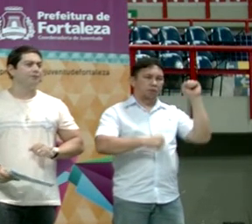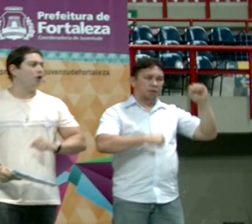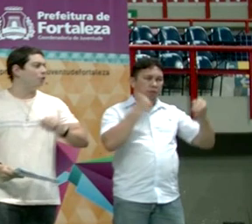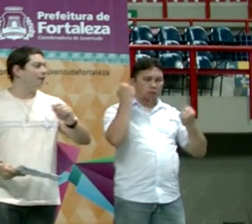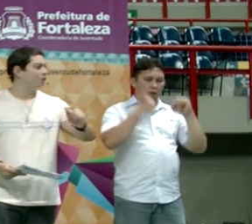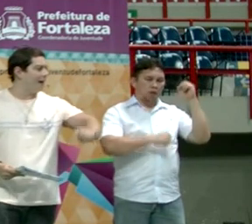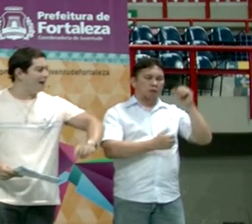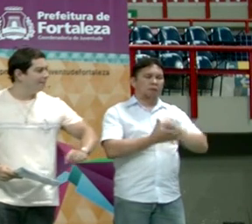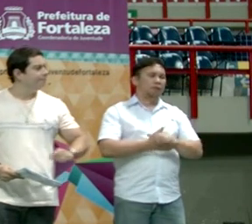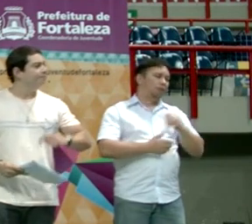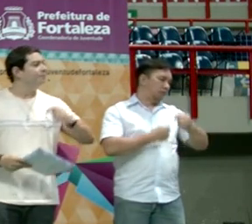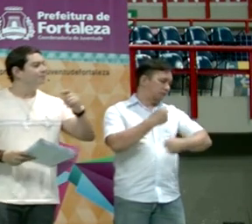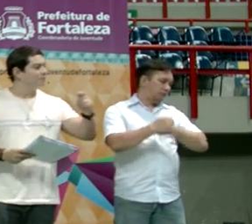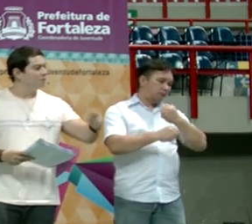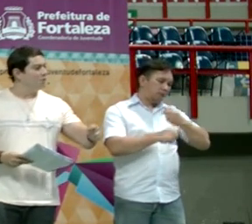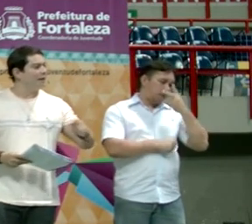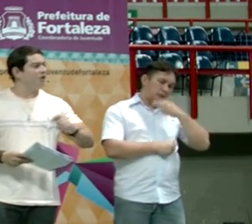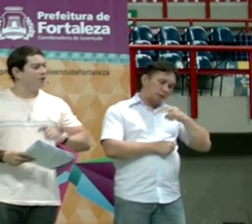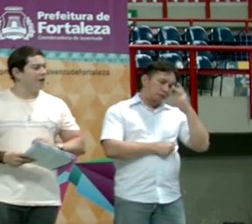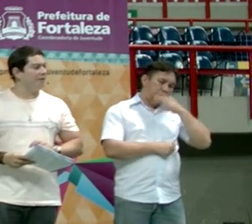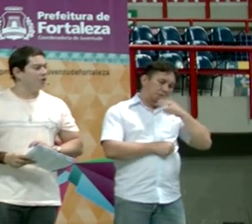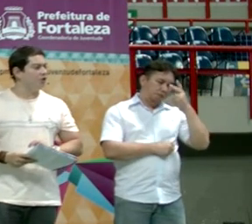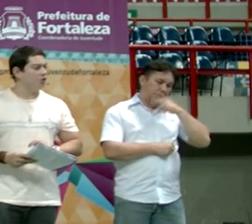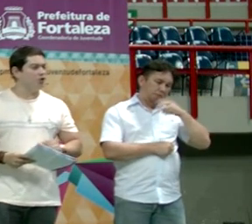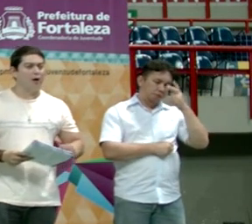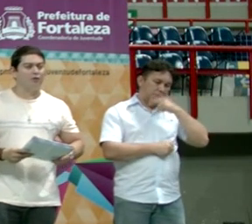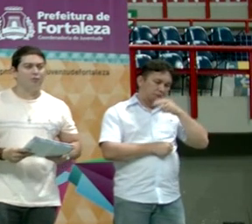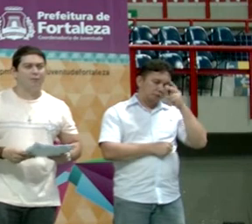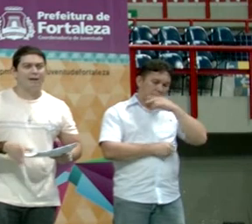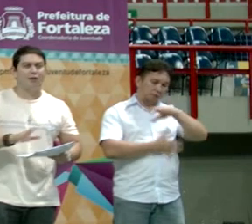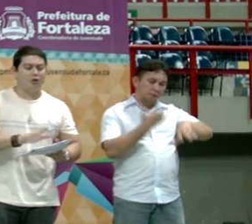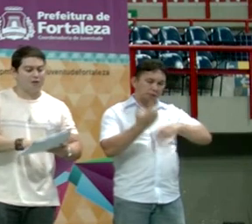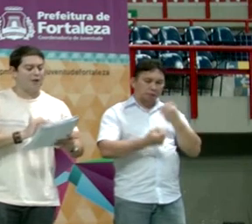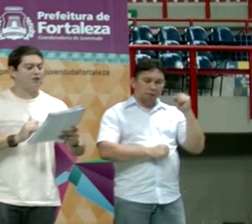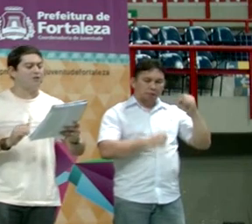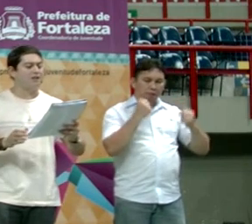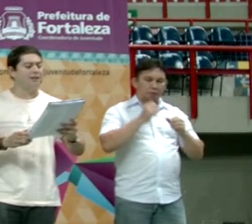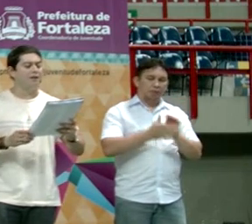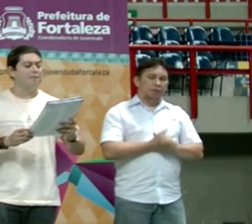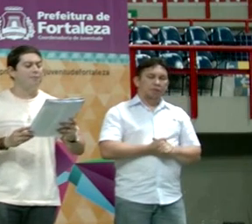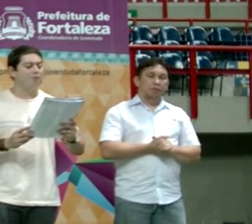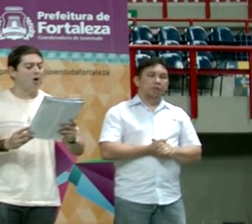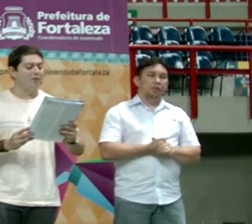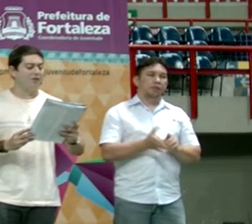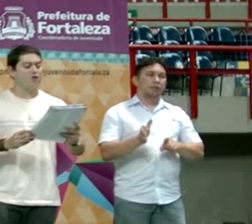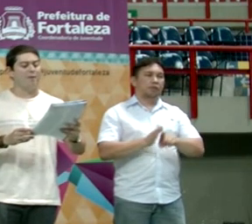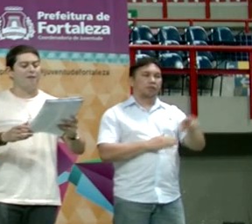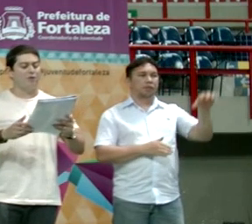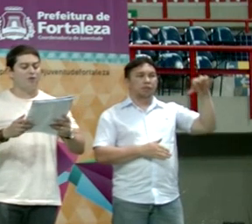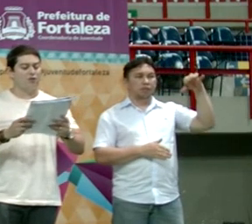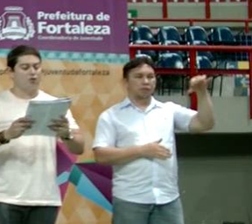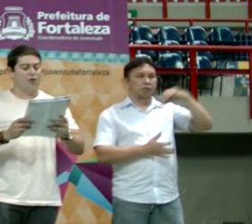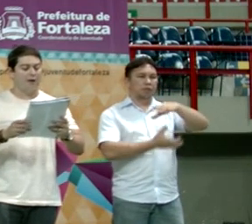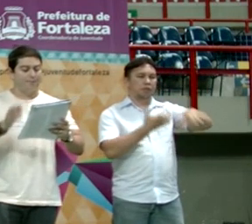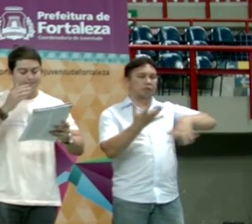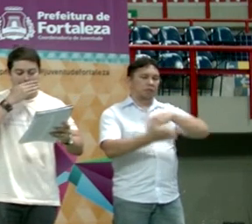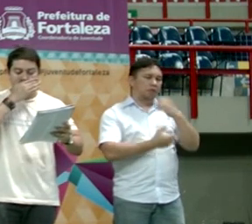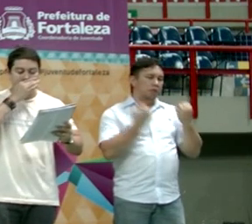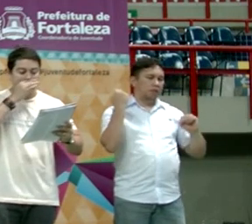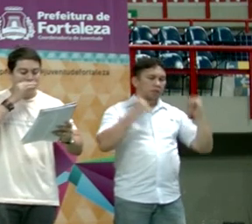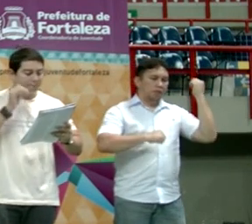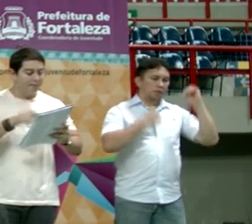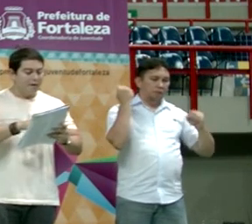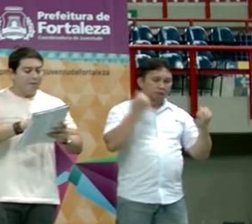industrial. Todo ano cai uma questão de revolução industrial. Então, estamos aqui com a nossa questãozinha 9 sobre revolução